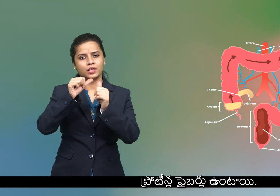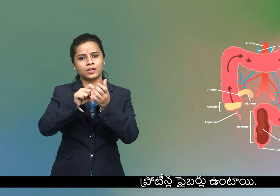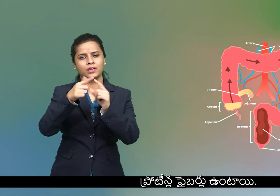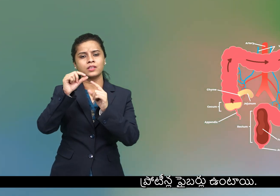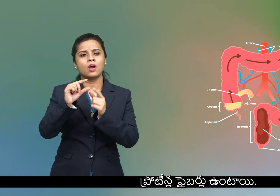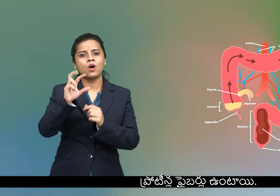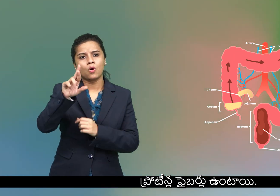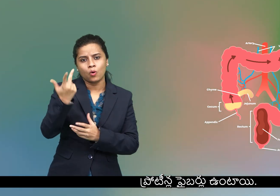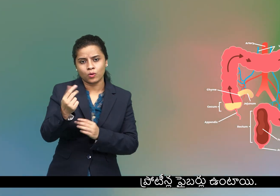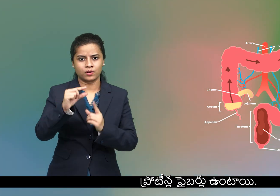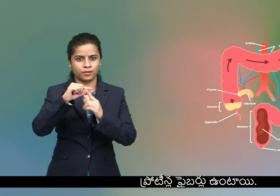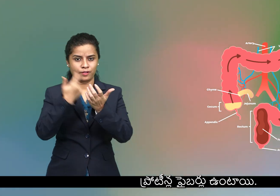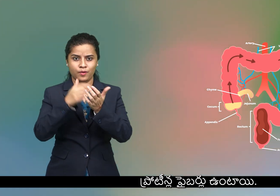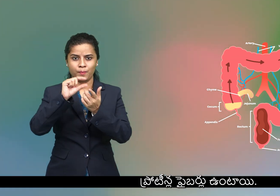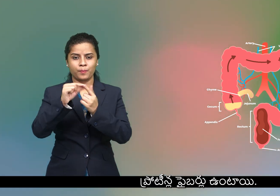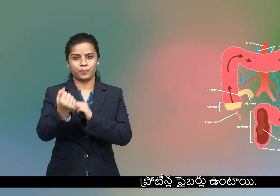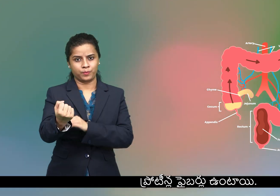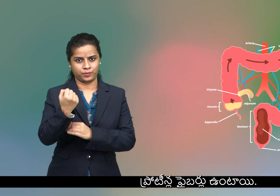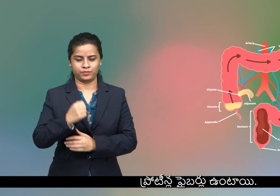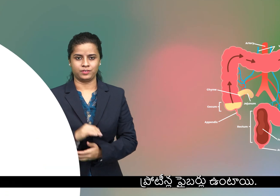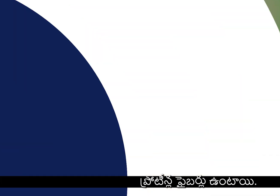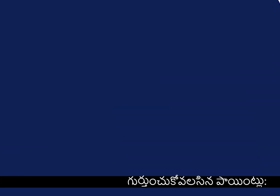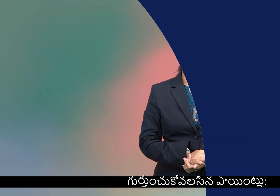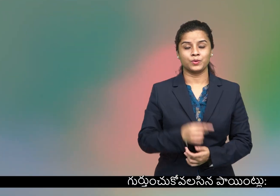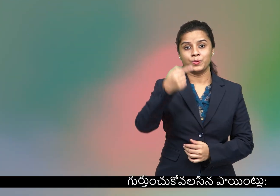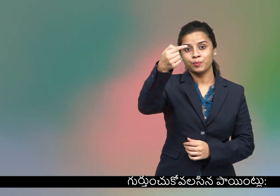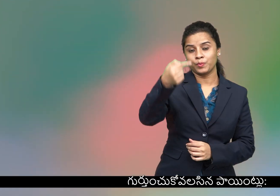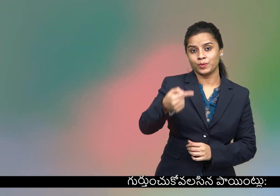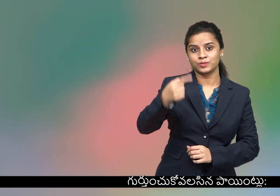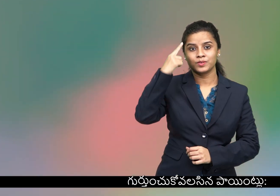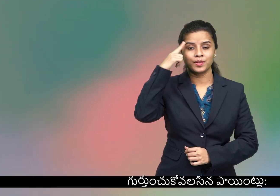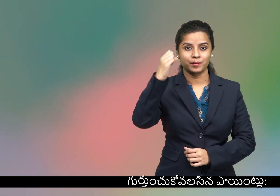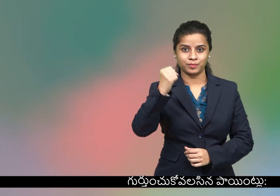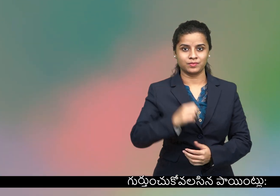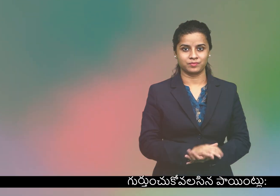గుర్తుంచుకోవలసిన పాయింట్లు: